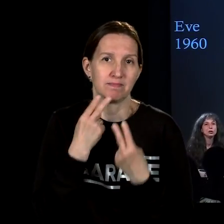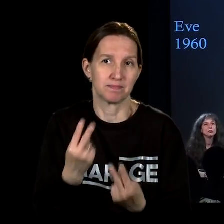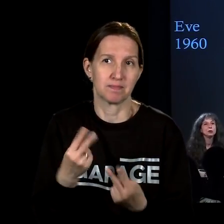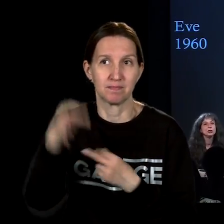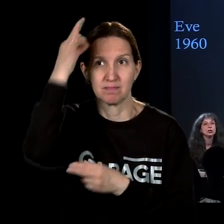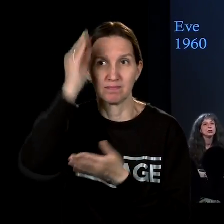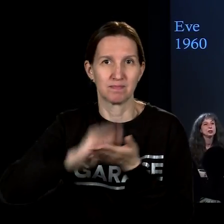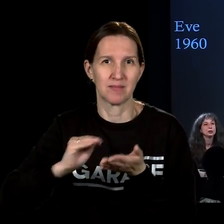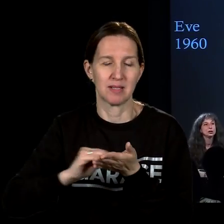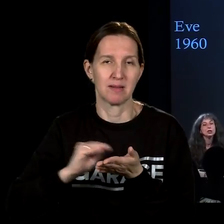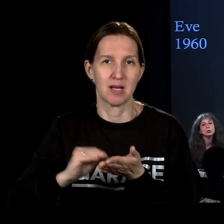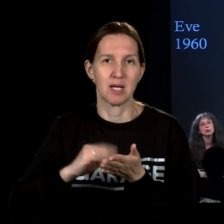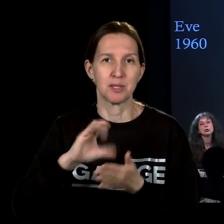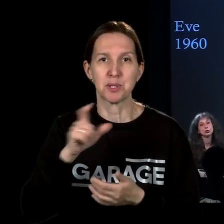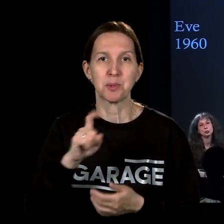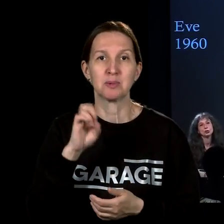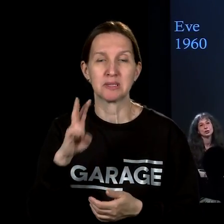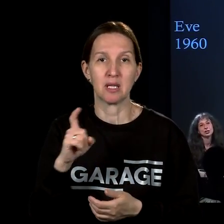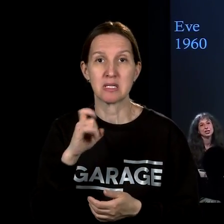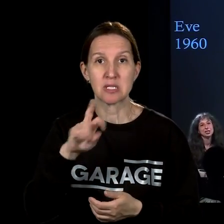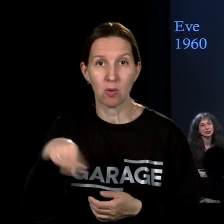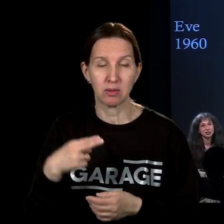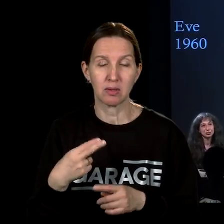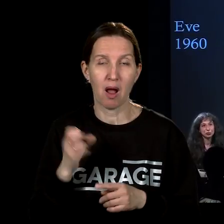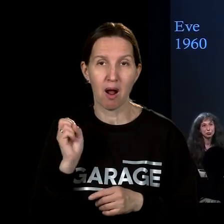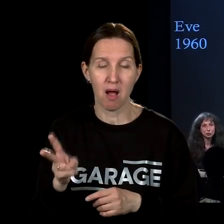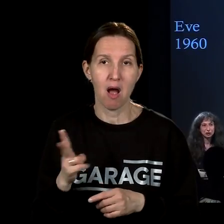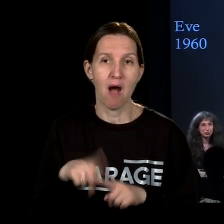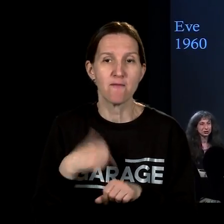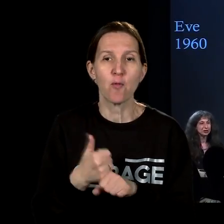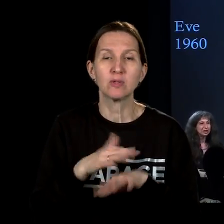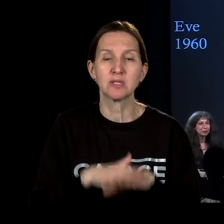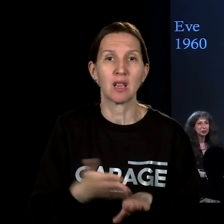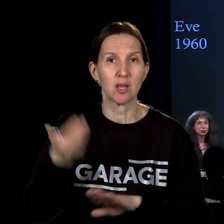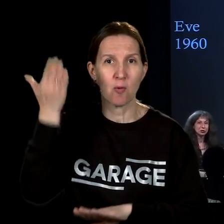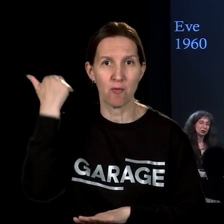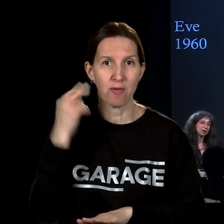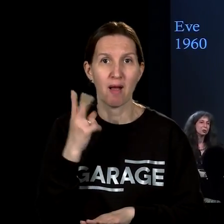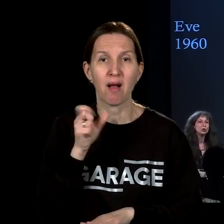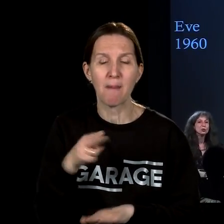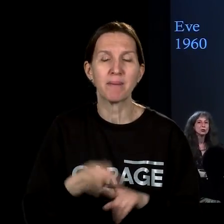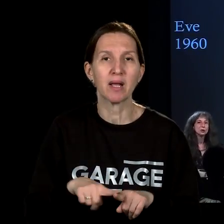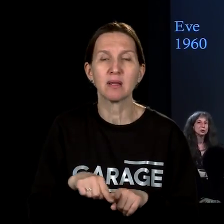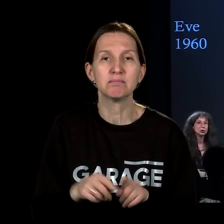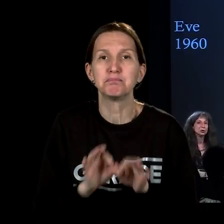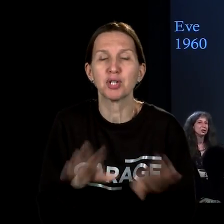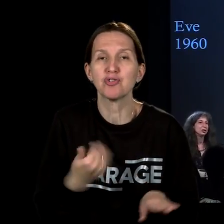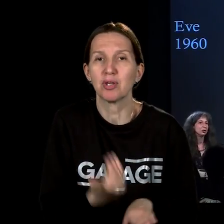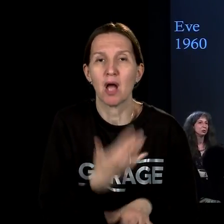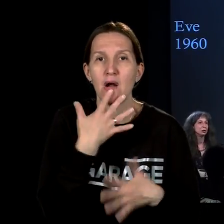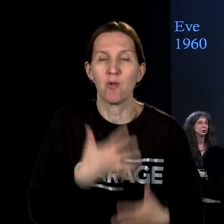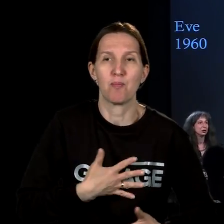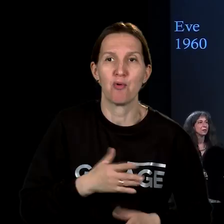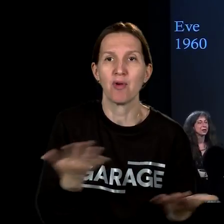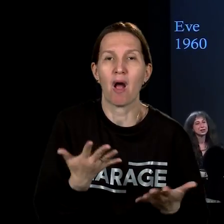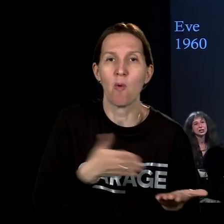основе этого Кэмпа лежит всегда любовь к чему-то. Это та, как бы, любовь к каким-то стилям, каким-то образом, какой-то чувствительности,